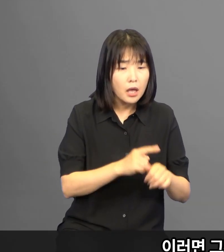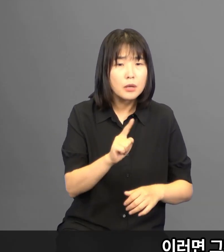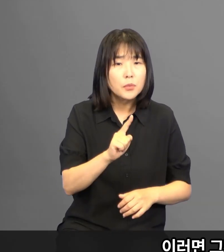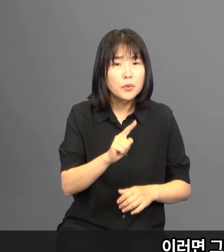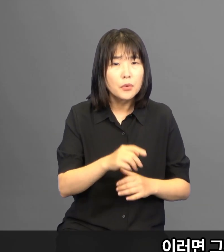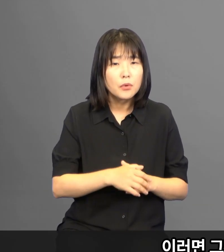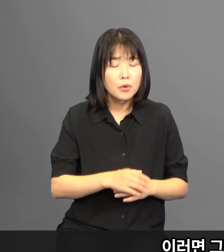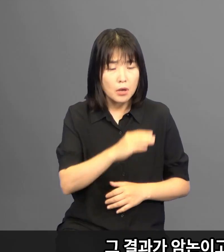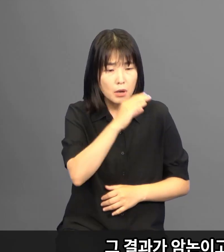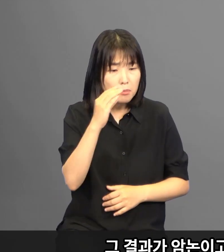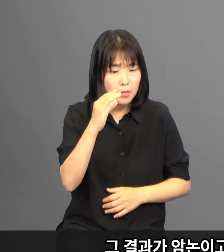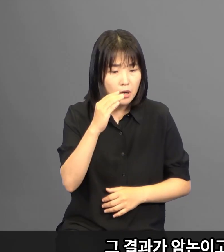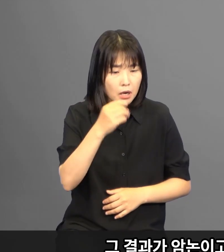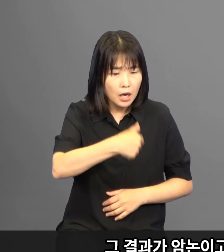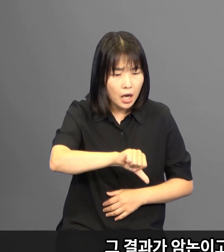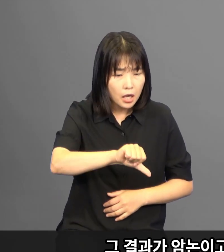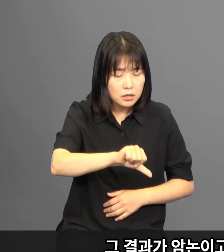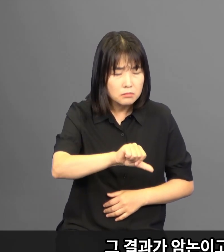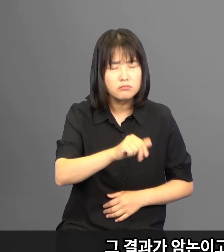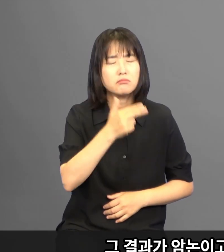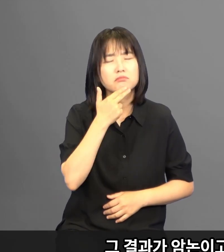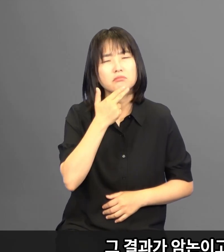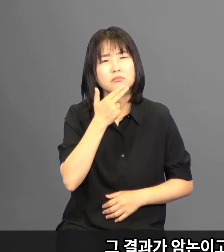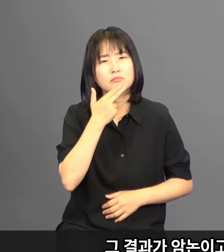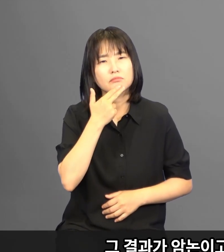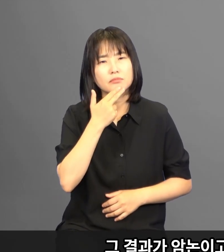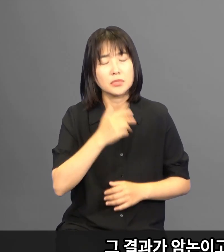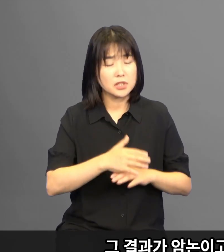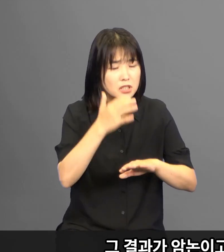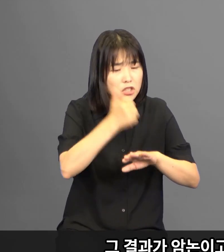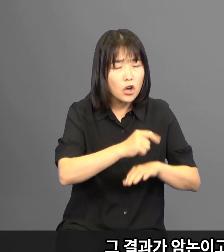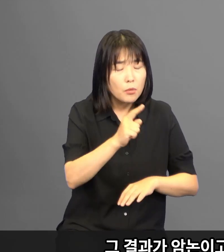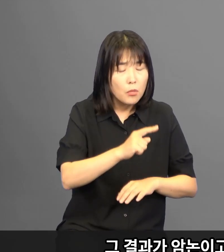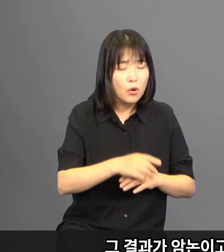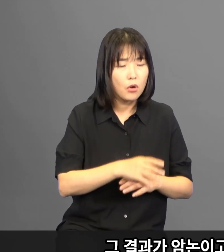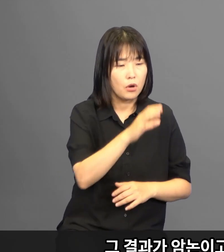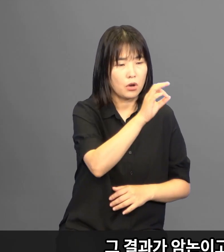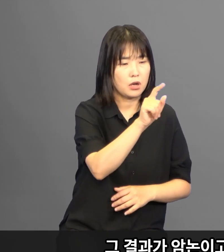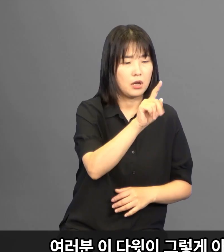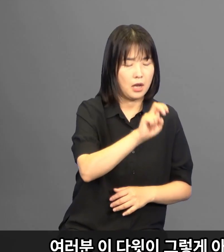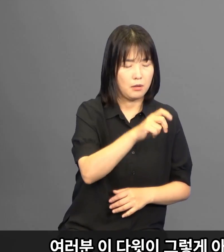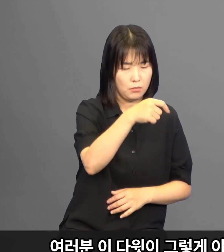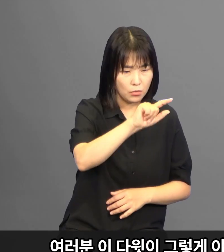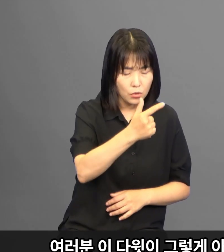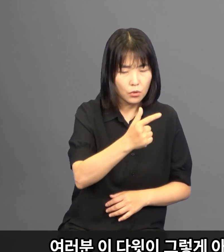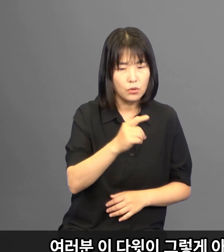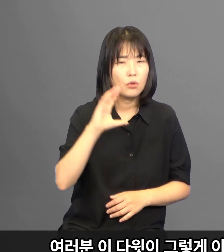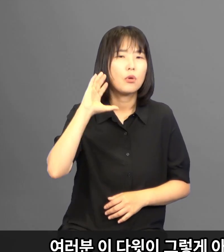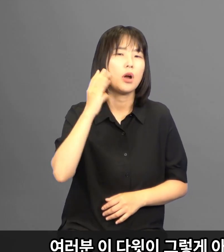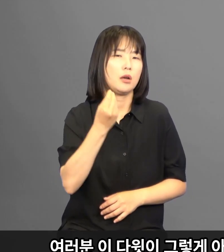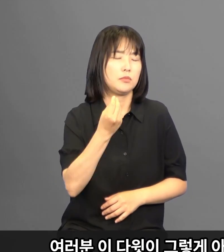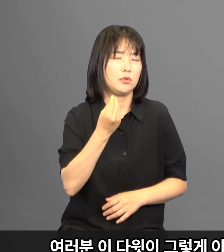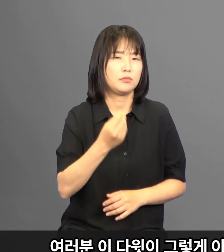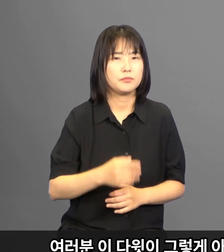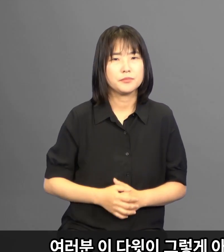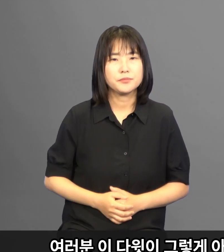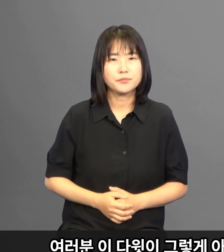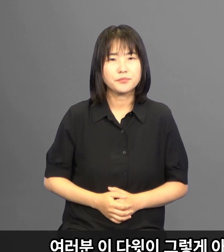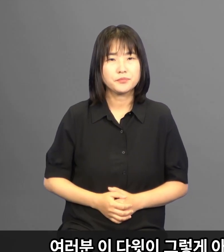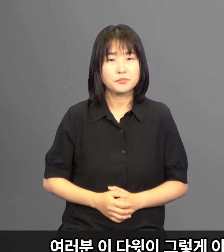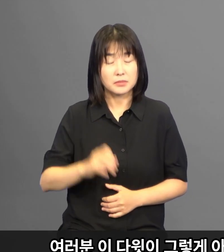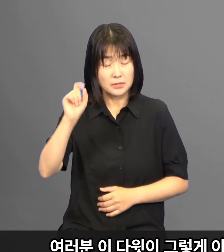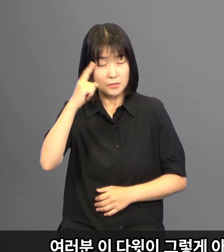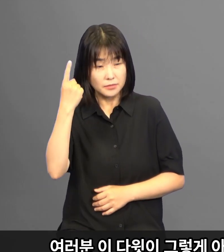그렇지 않았잖아요. 그 결과가 암논이고 그 결과가 압살롬입니다. 여러분, 이 다윗이 그렇게 아이를 좀